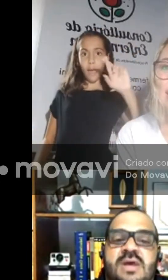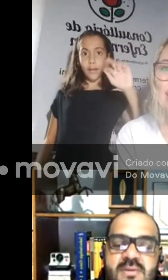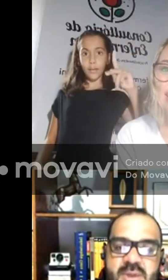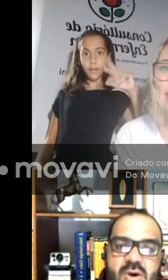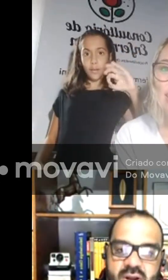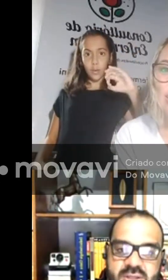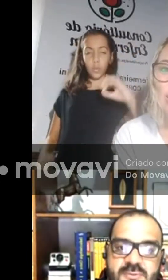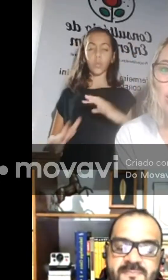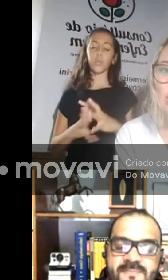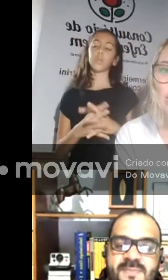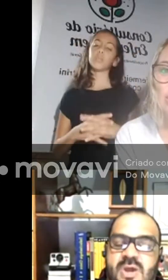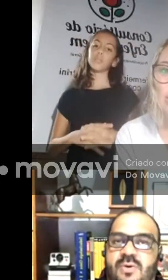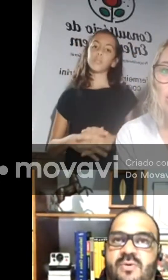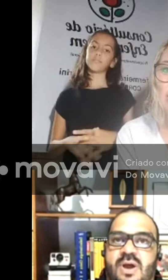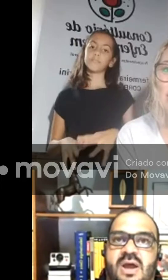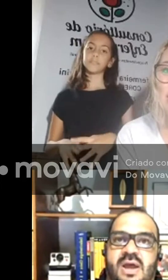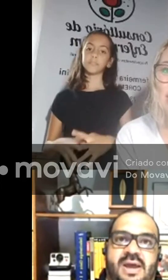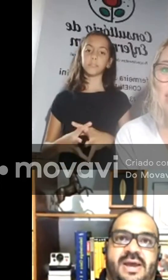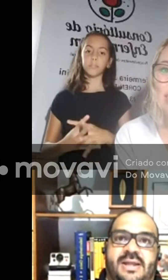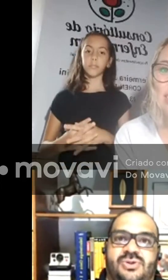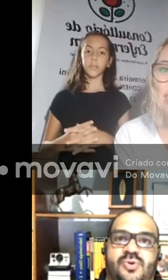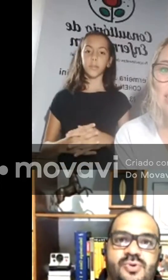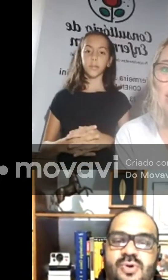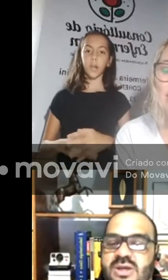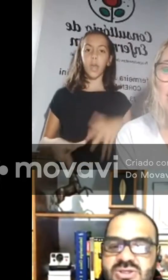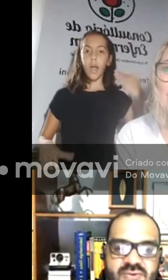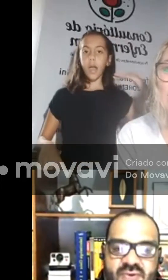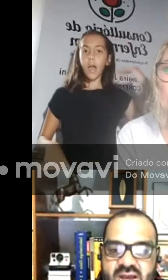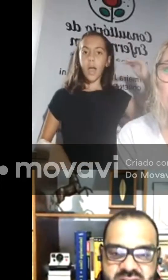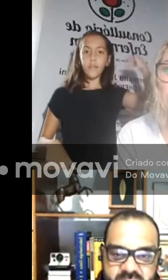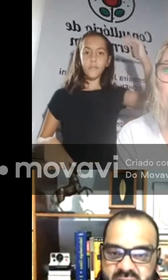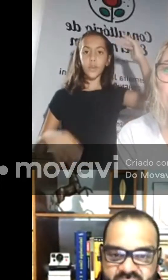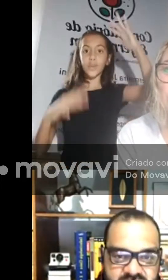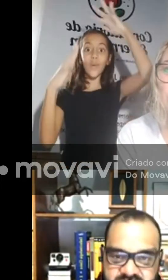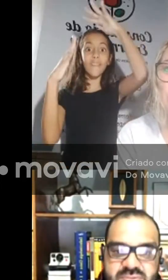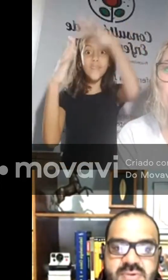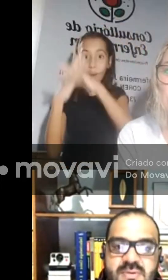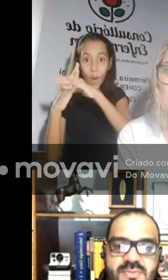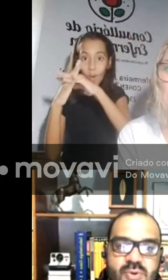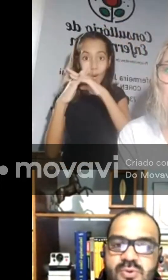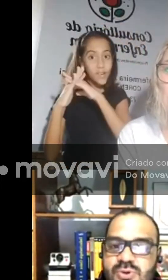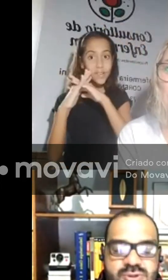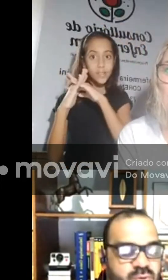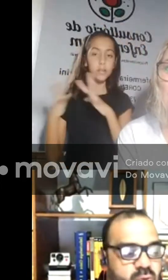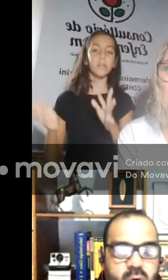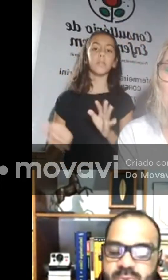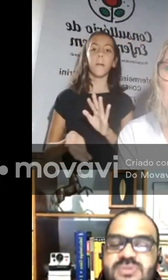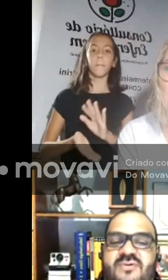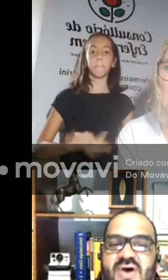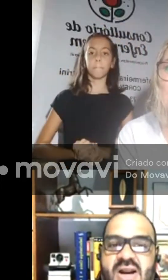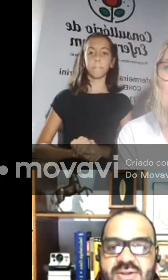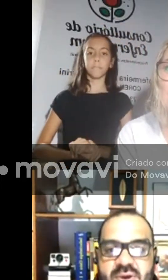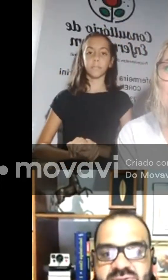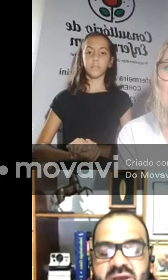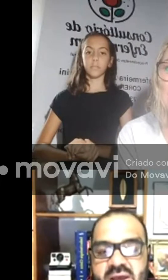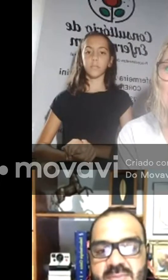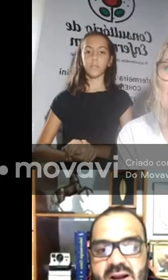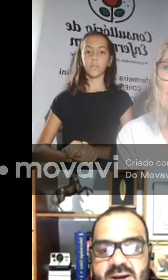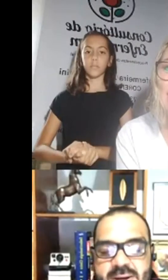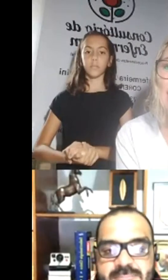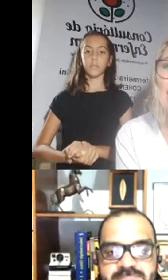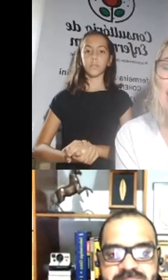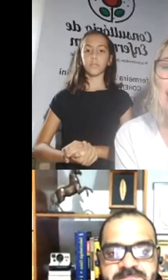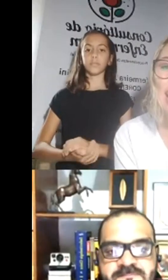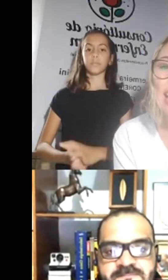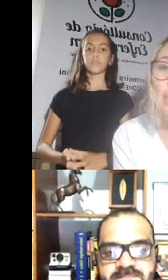vão melhorando. Então, tudo que a gente faz em benefício do nosso corpo, isso é válido, isso é